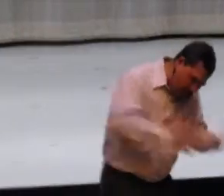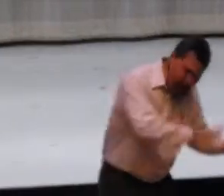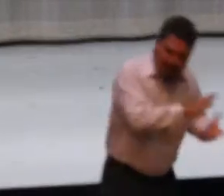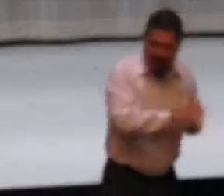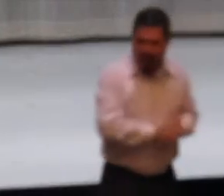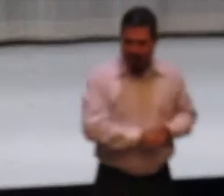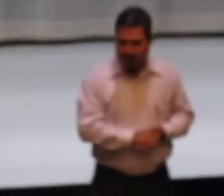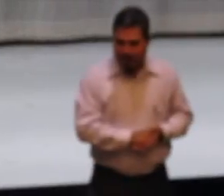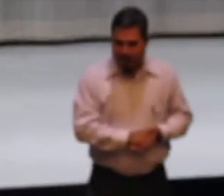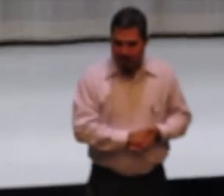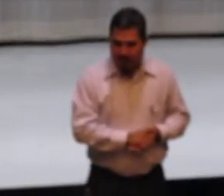mata.